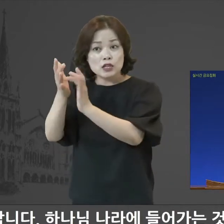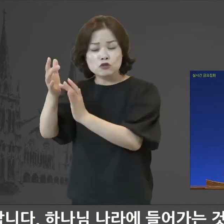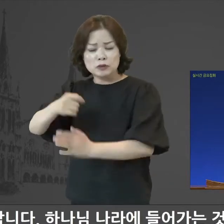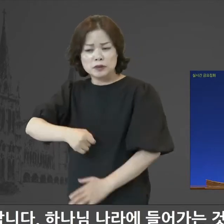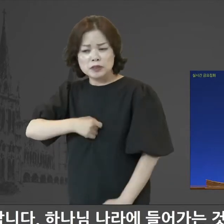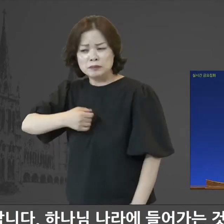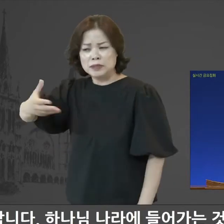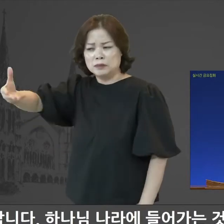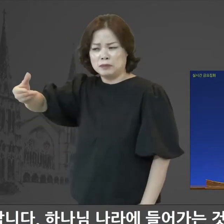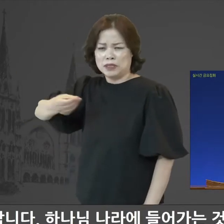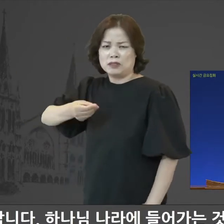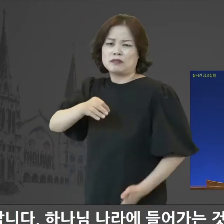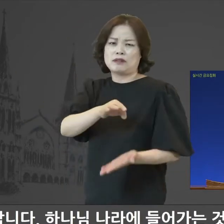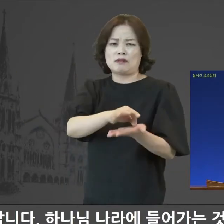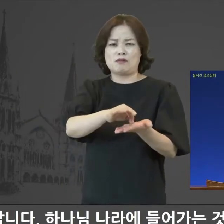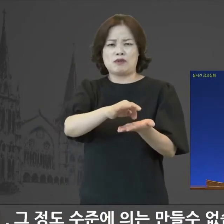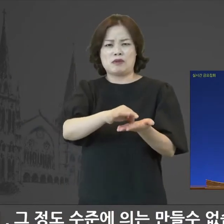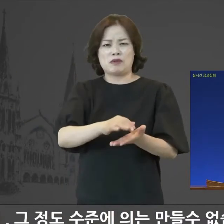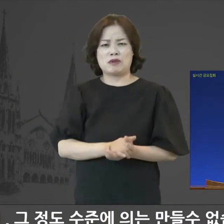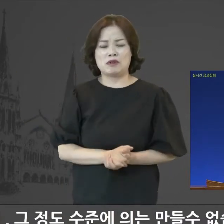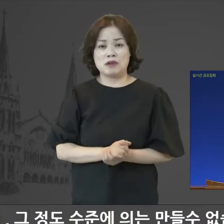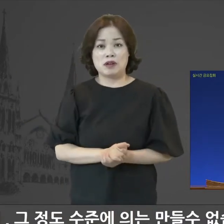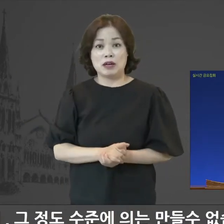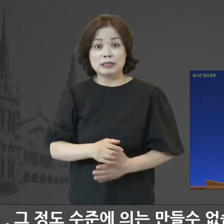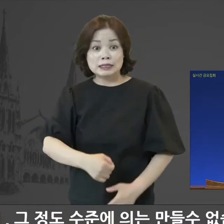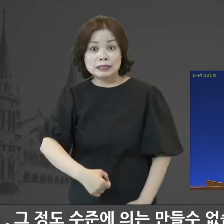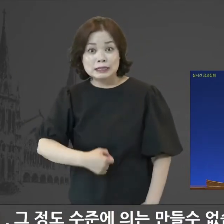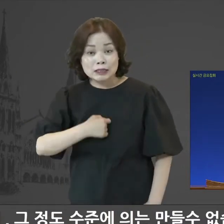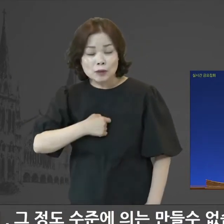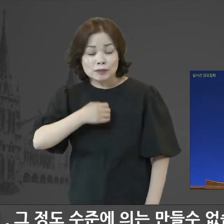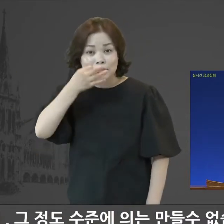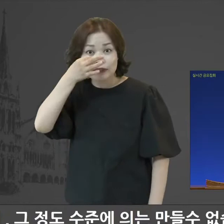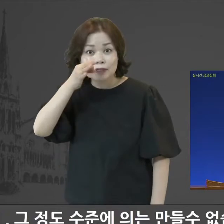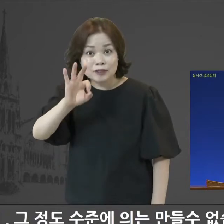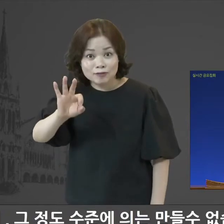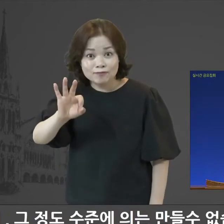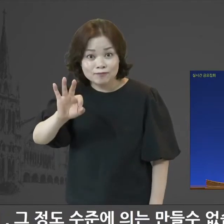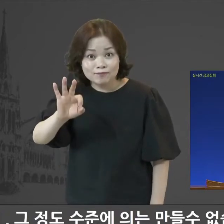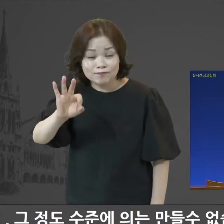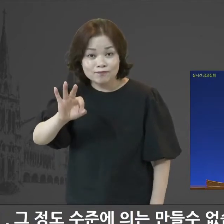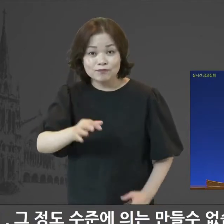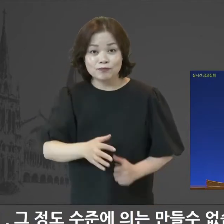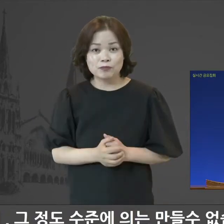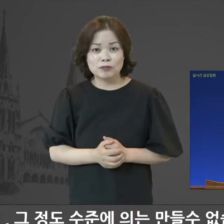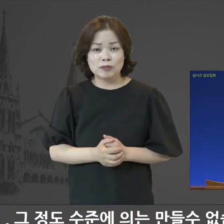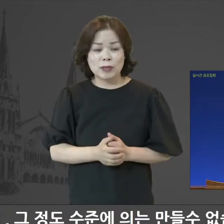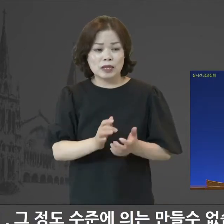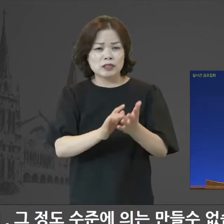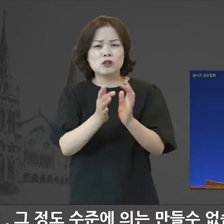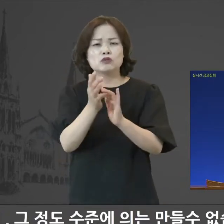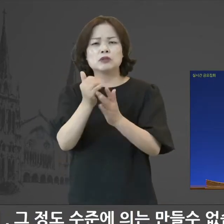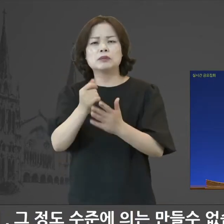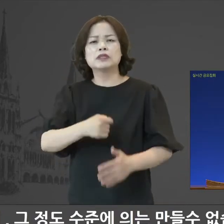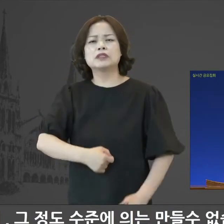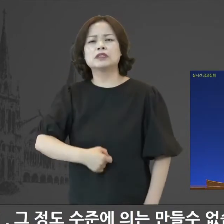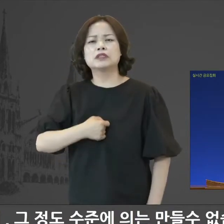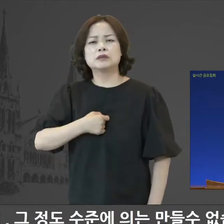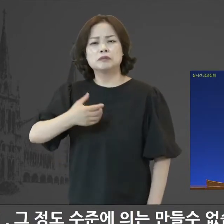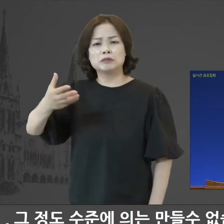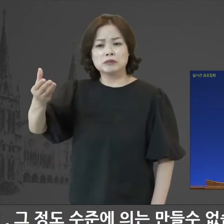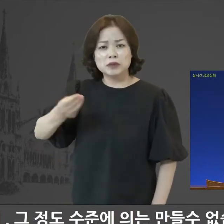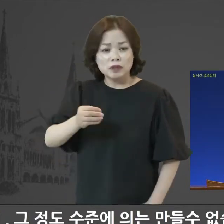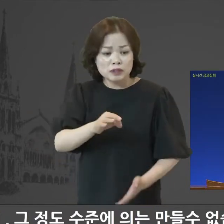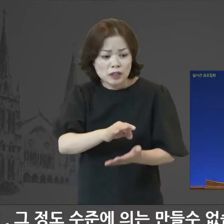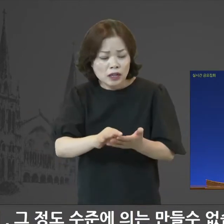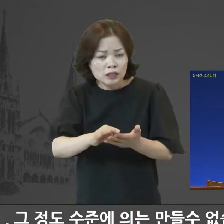의를 빌려 쓰는 방법밖에 없는 겁니다. 그래서 의롭다 칭함을 받는 겁니다. 근데 예수님의 의를 빌려 쓰는